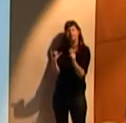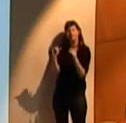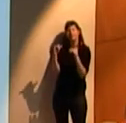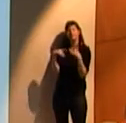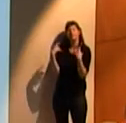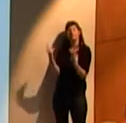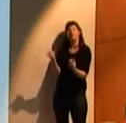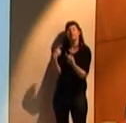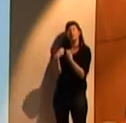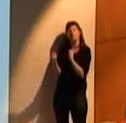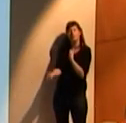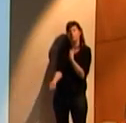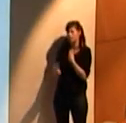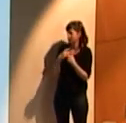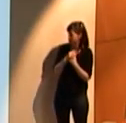l'espace.